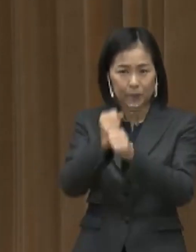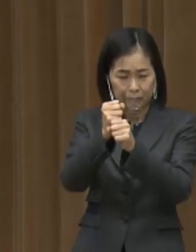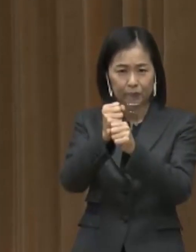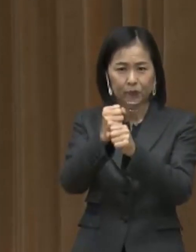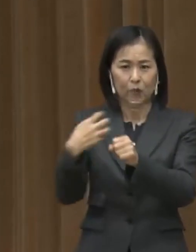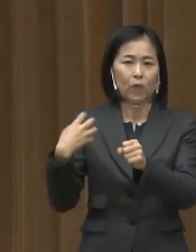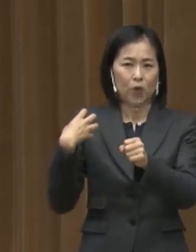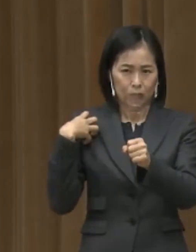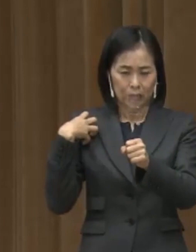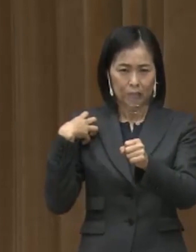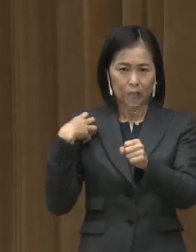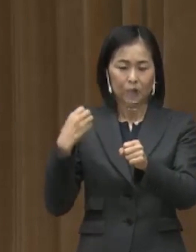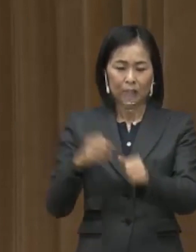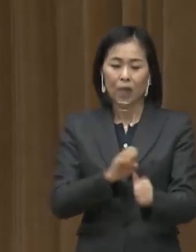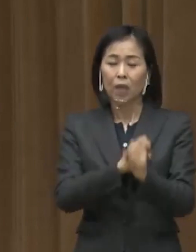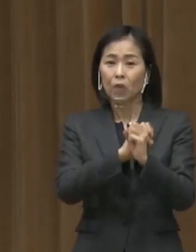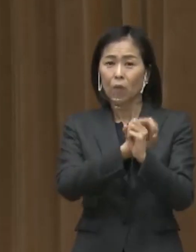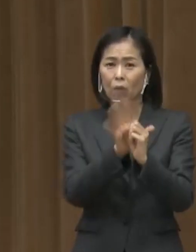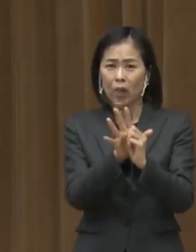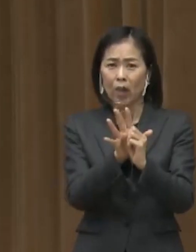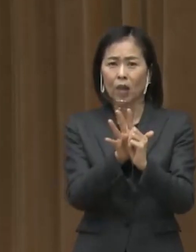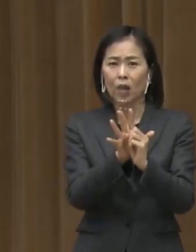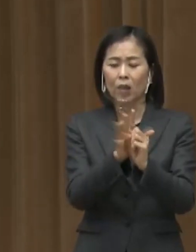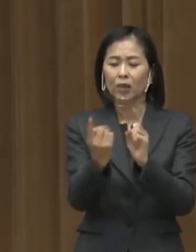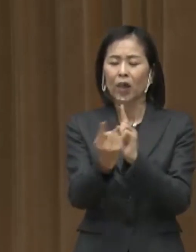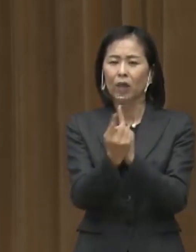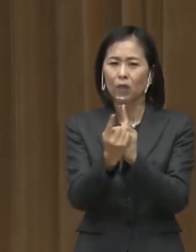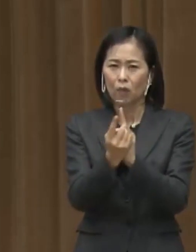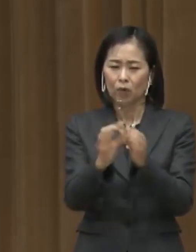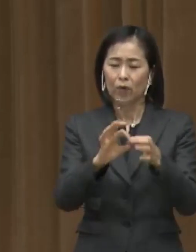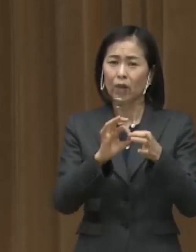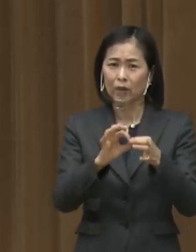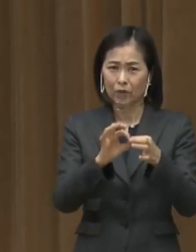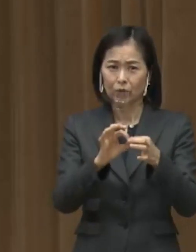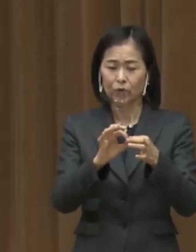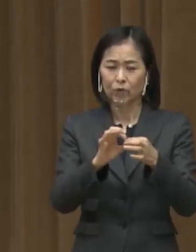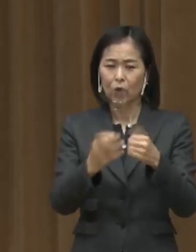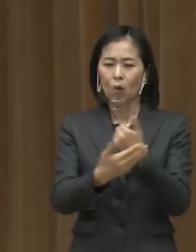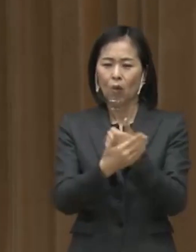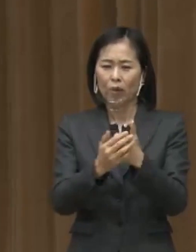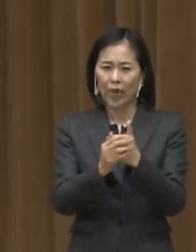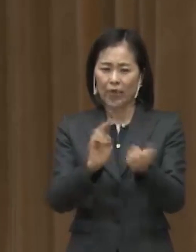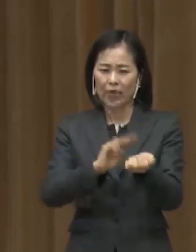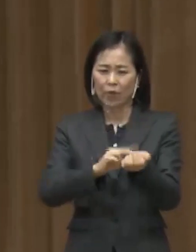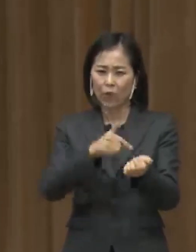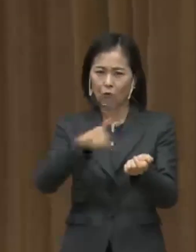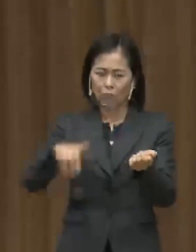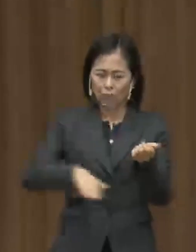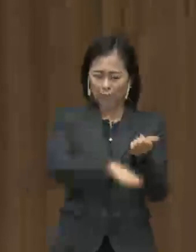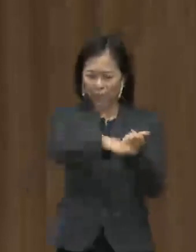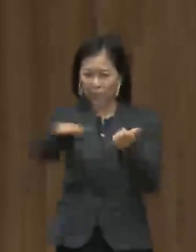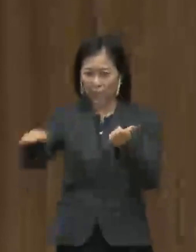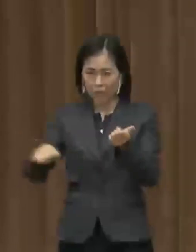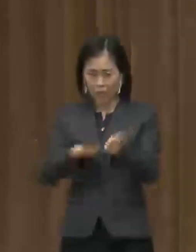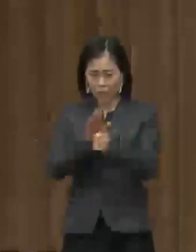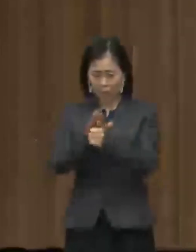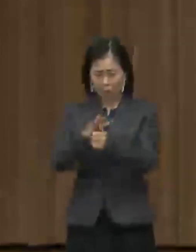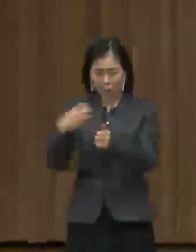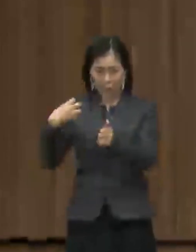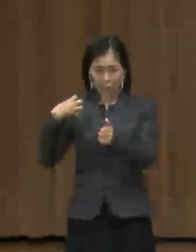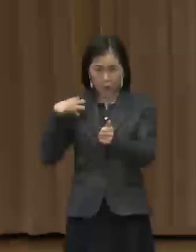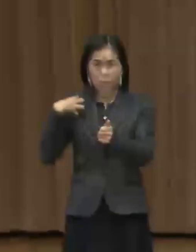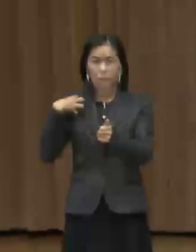する役割や、新型コロナウイルス感染症対応に関わる保健医療部全体でのバックアップ体制なども